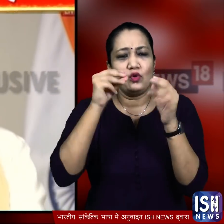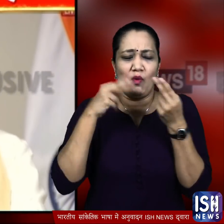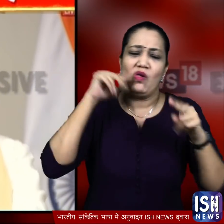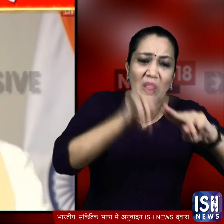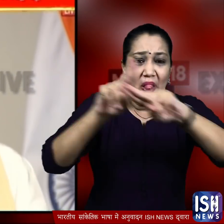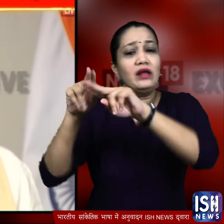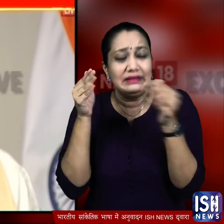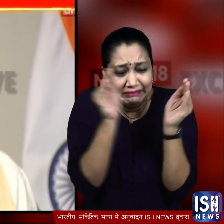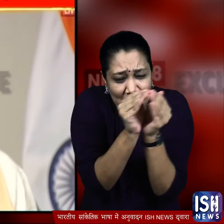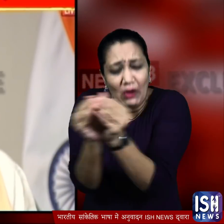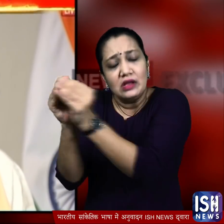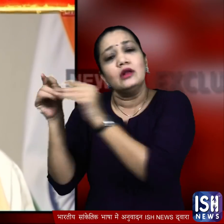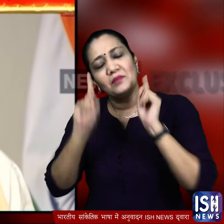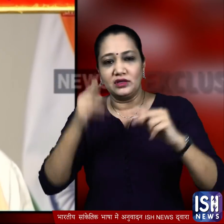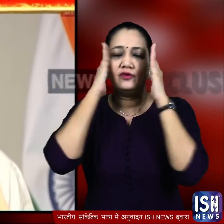ही ध्यान केंद्रित करना है।